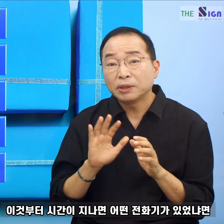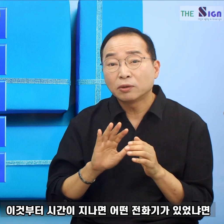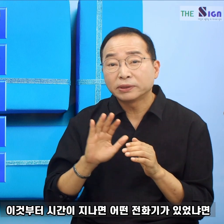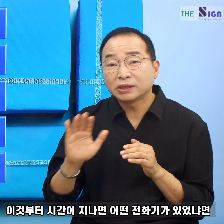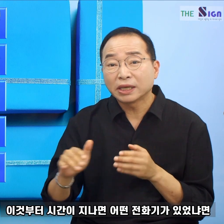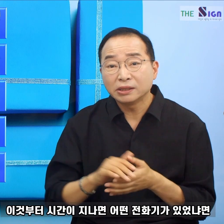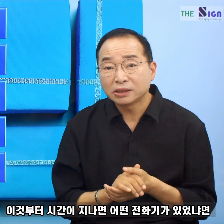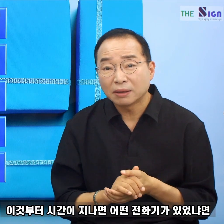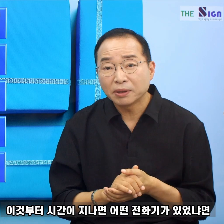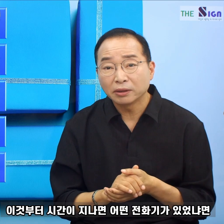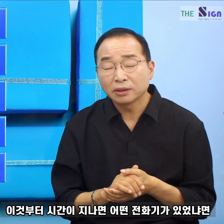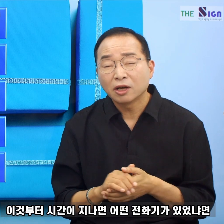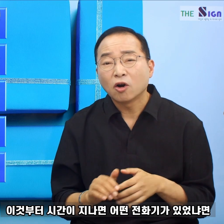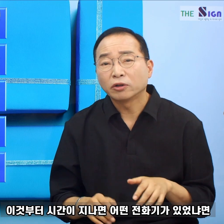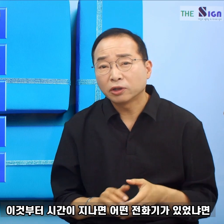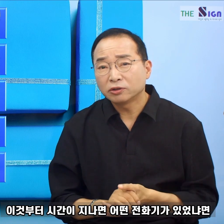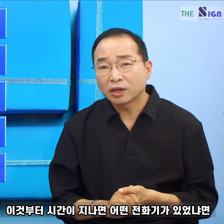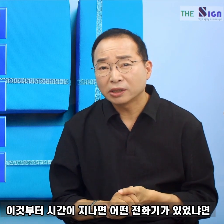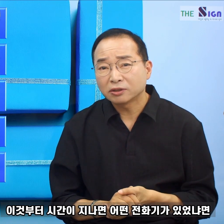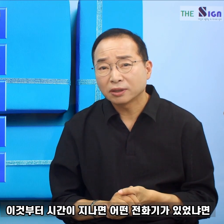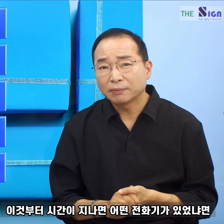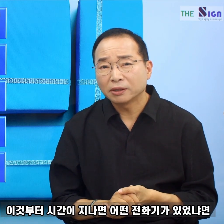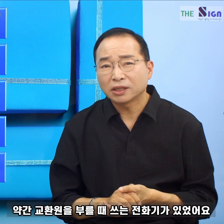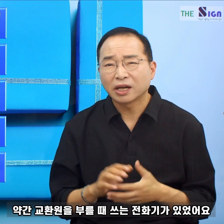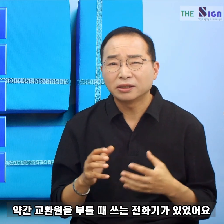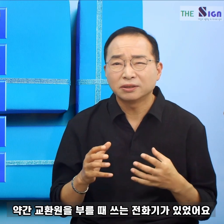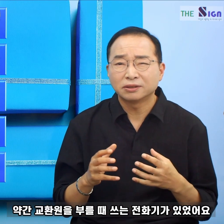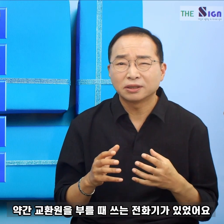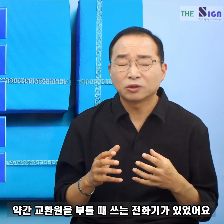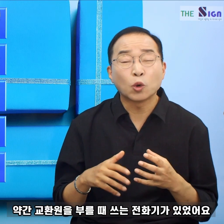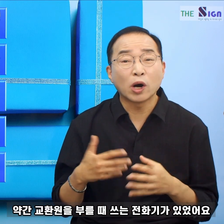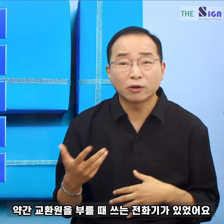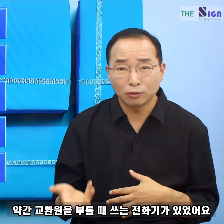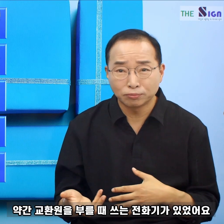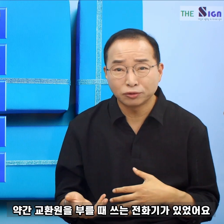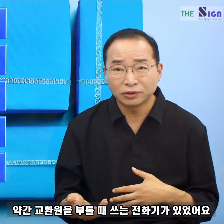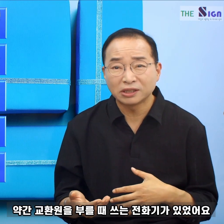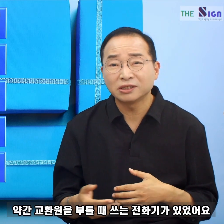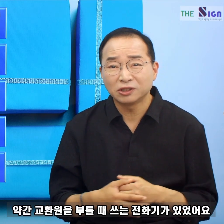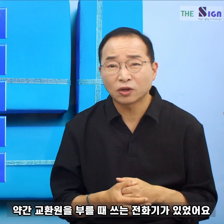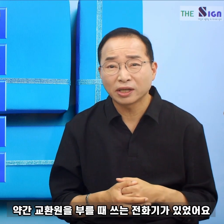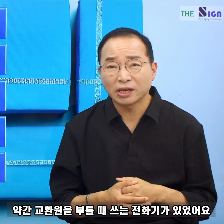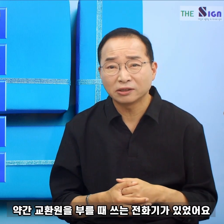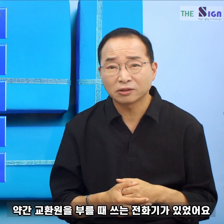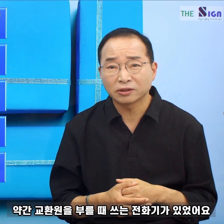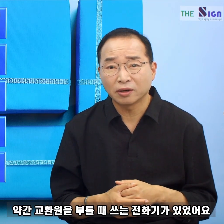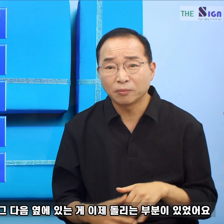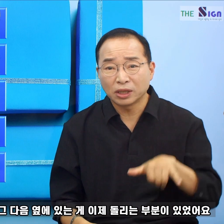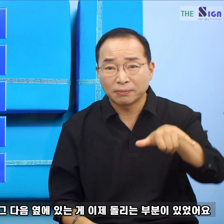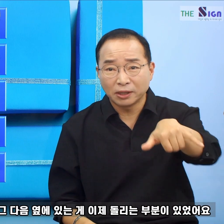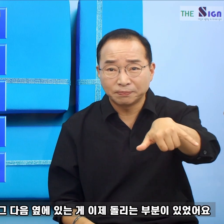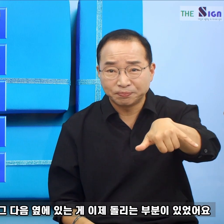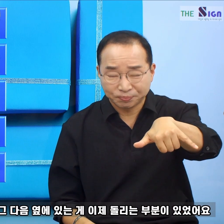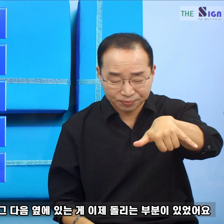이것부터 시간이 지나면 어떤 전화기 있었냐면 약간 이제 교환원을 부를 때 쓰는 전화기가 있었어요. 뭐냐면은